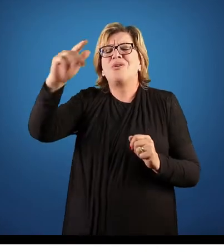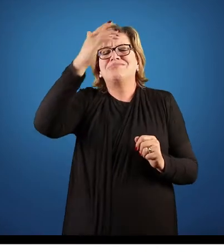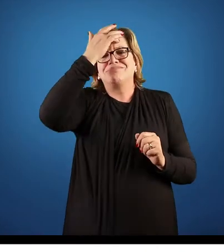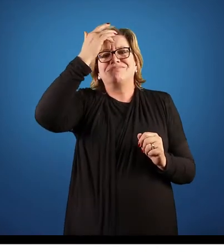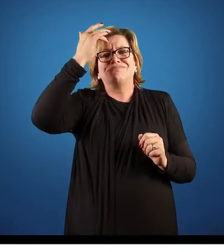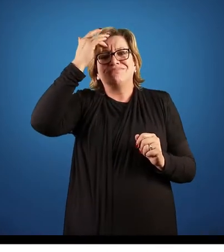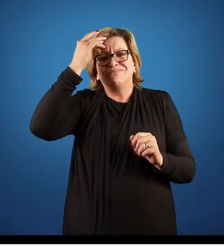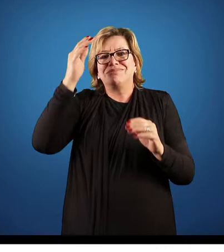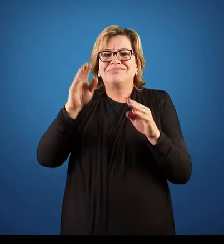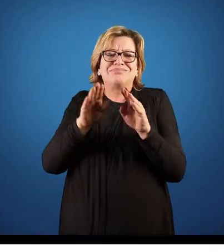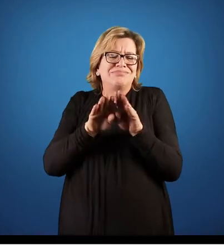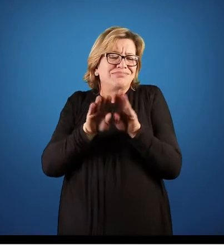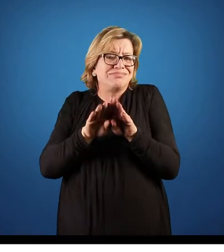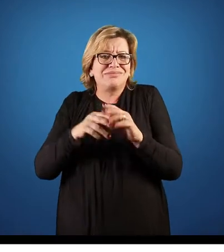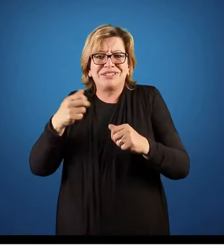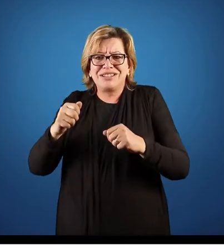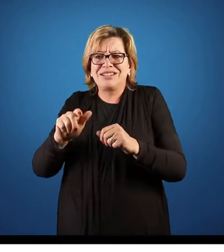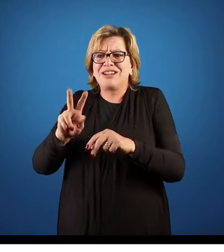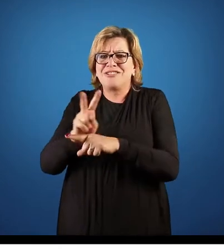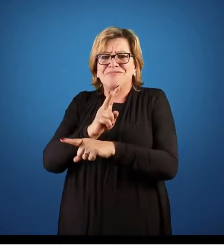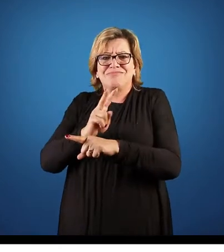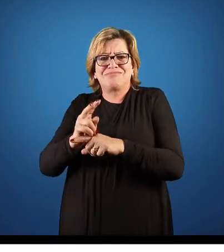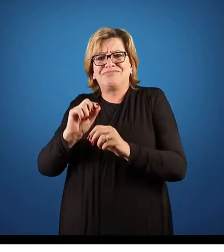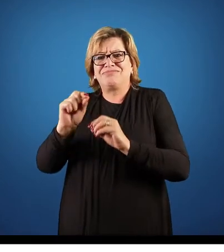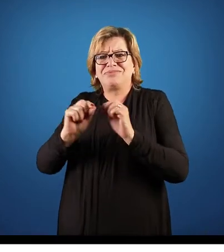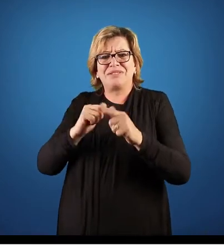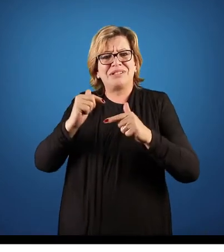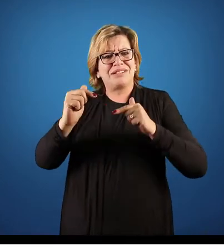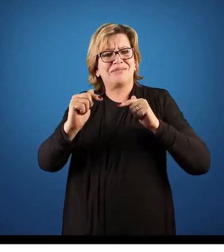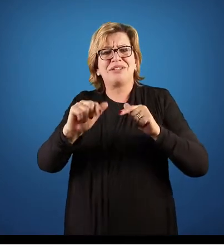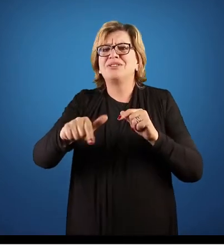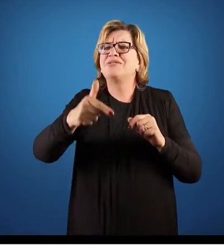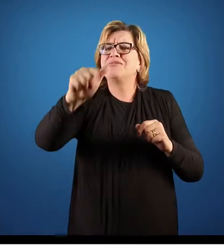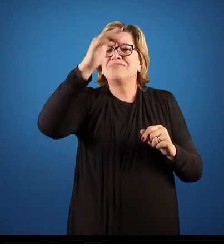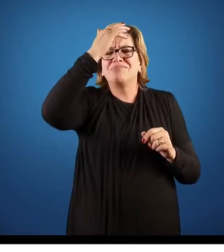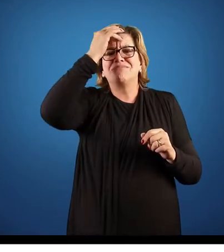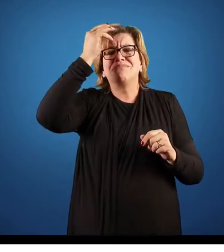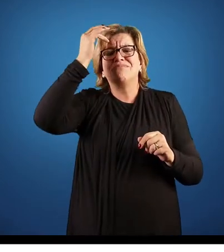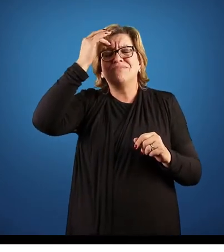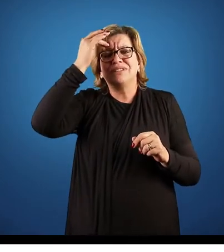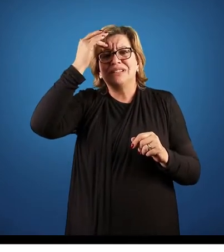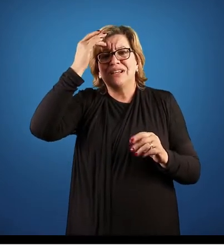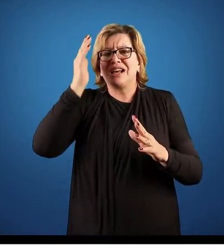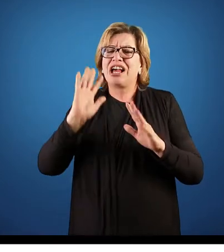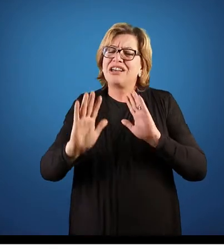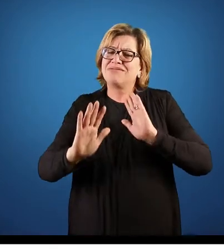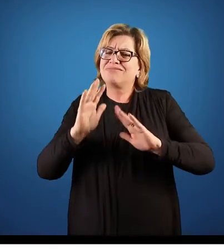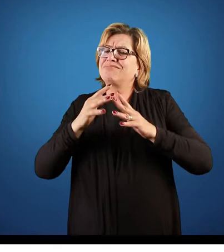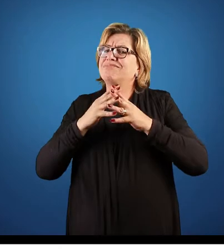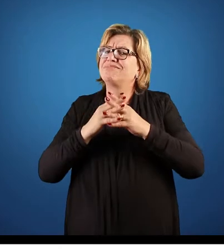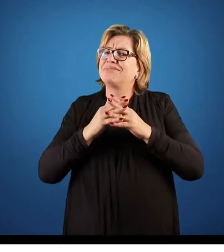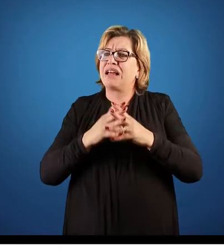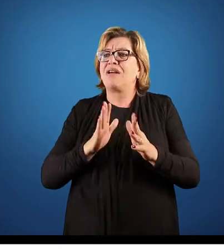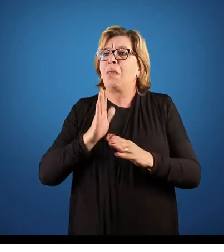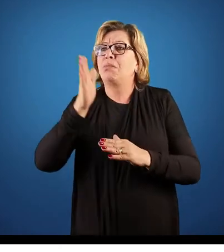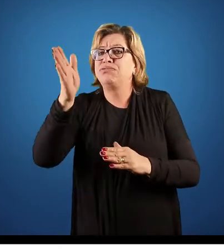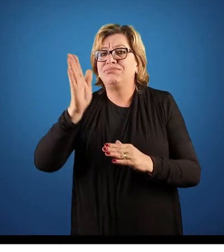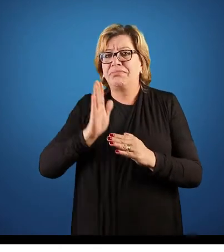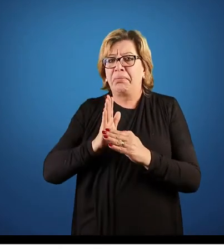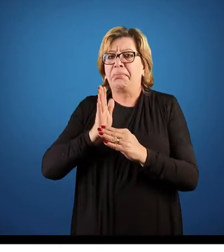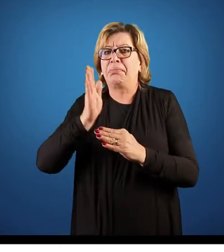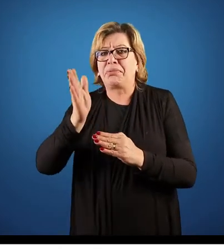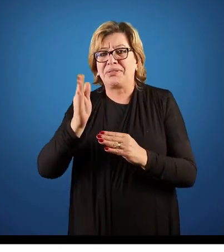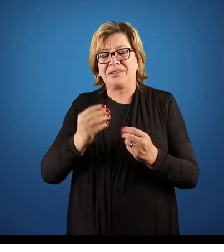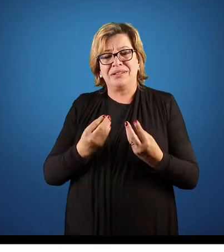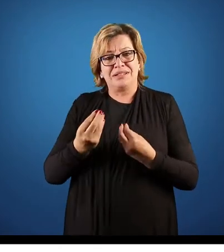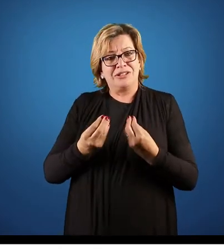recebendo a mercadoria é trabalhando com os outros colaboradores também então fica complicado está toda hora atrás de então a